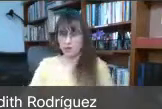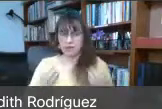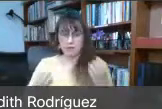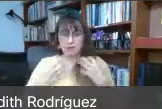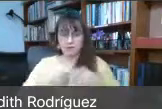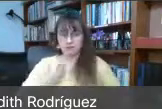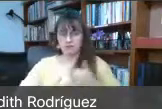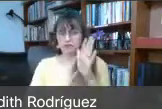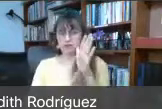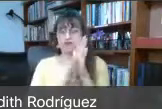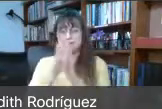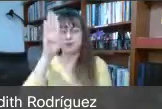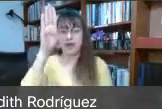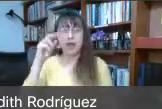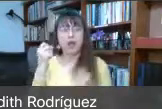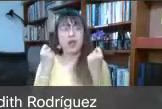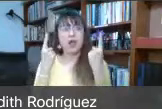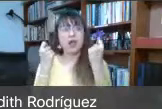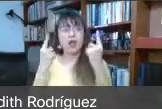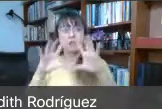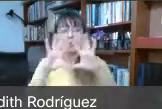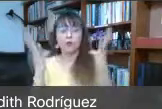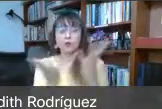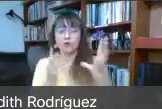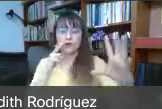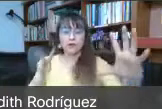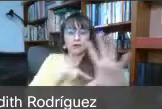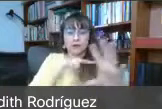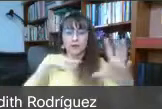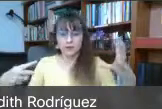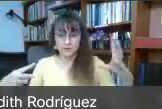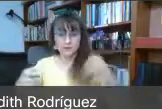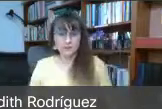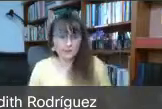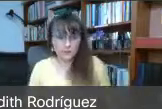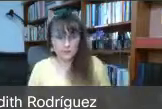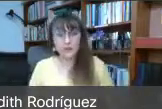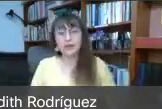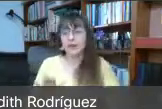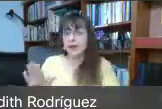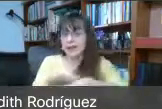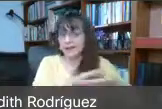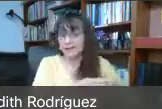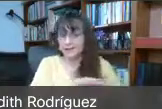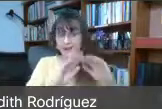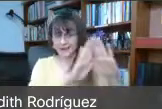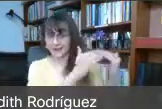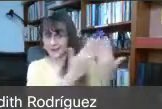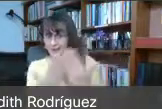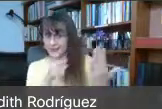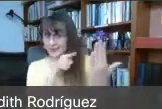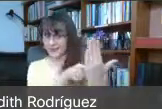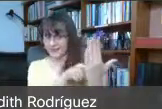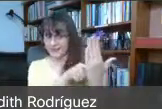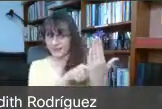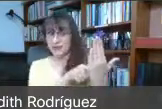actitudinales, conocer experiencias. Todo esto es información que hace que tengamos un desarrollo de conocimiento, de lenguaje y de